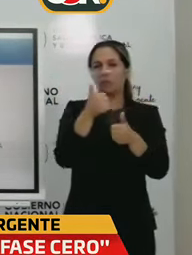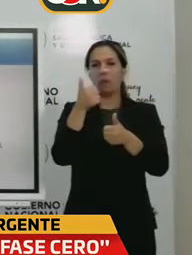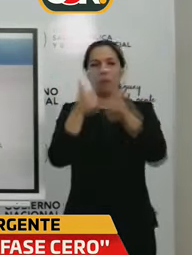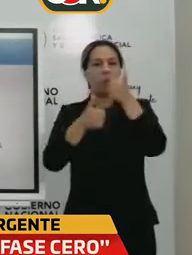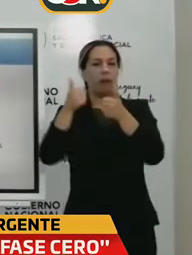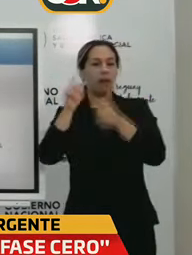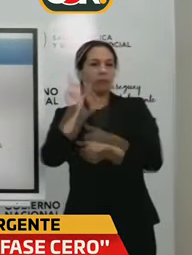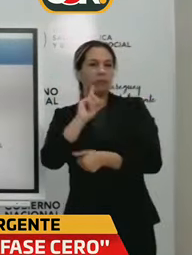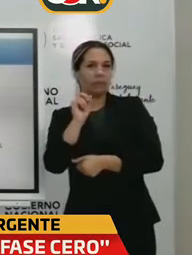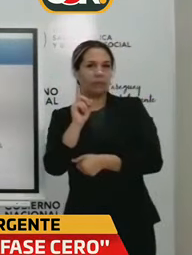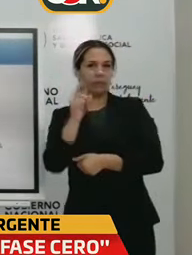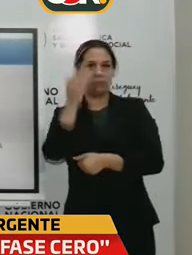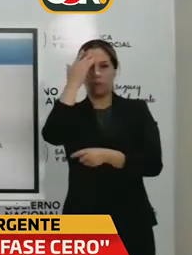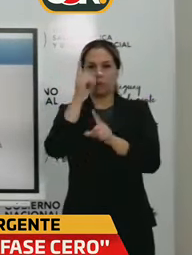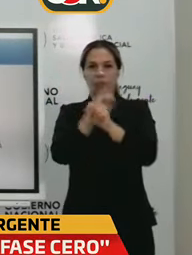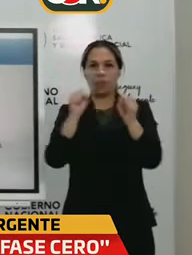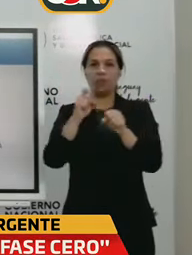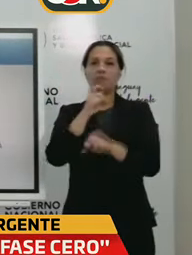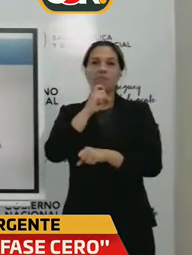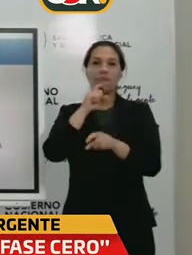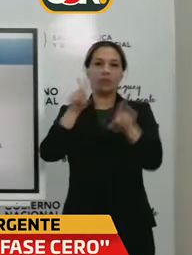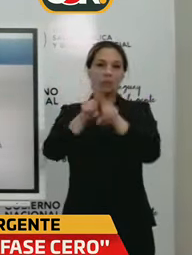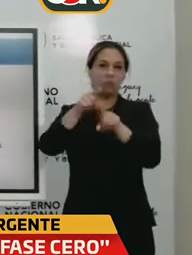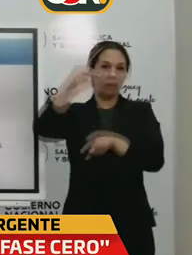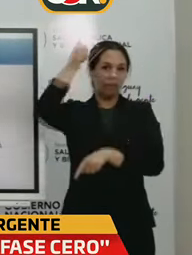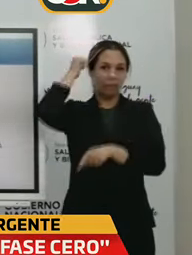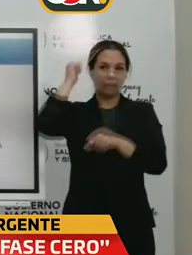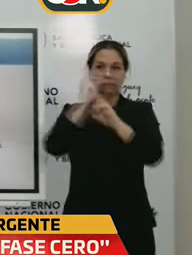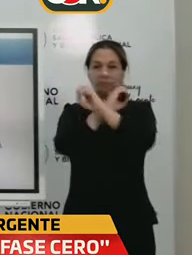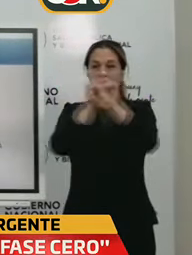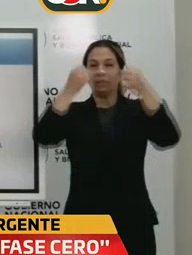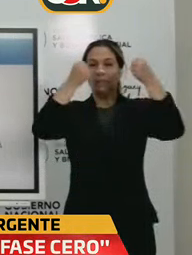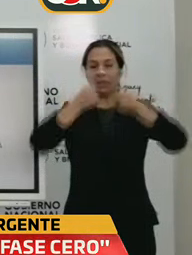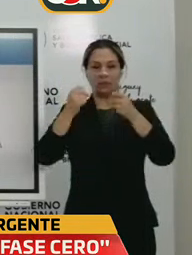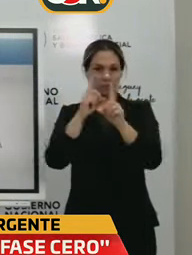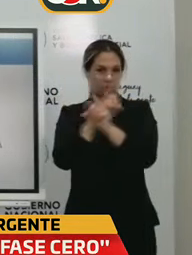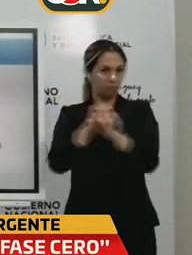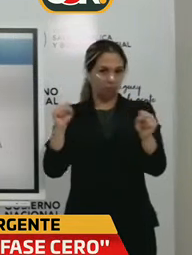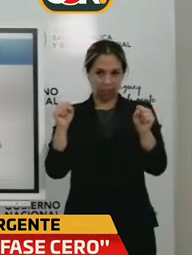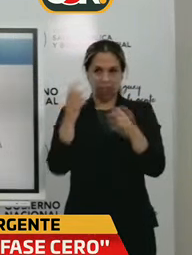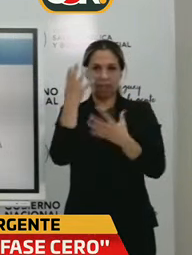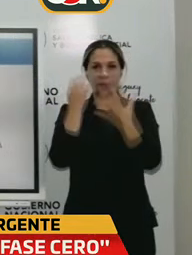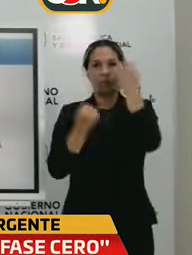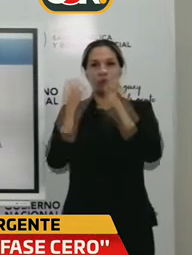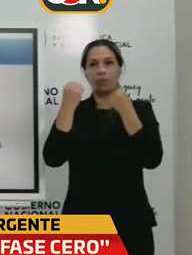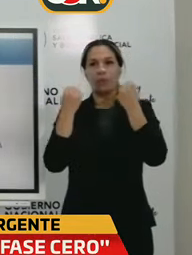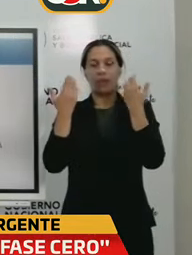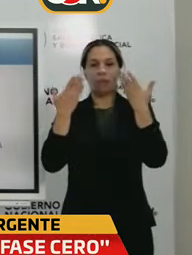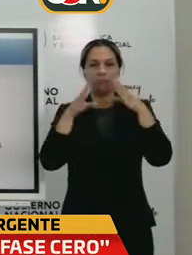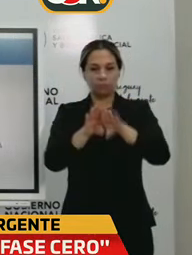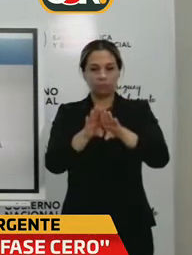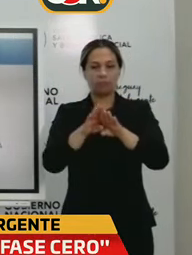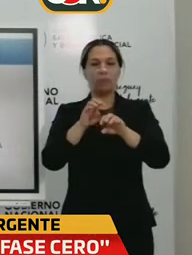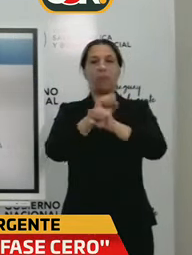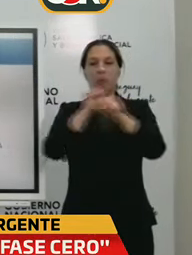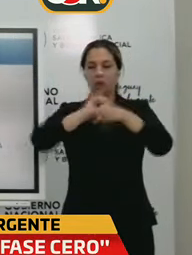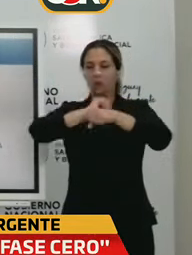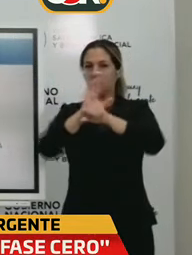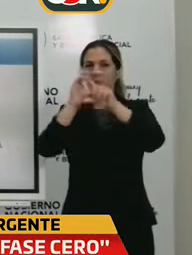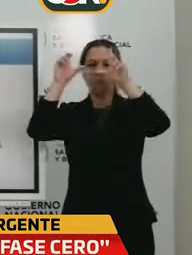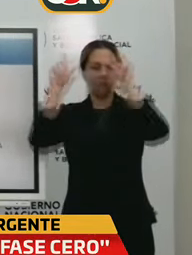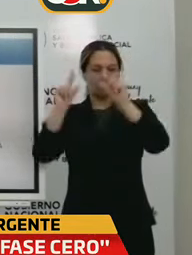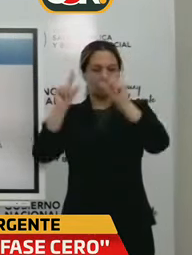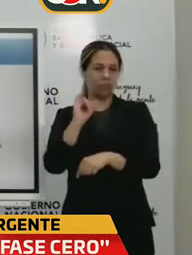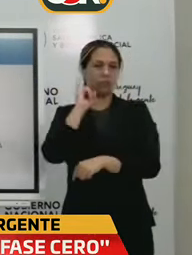No podemos hacer una cuarentena como hicimos en marzo, porque el impacto, es cierto, puede frenar la epidemia, pero el